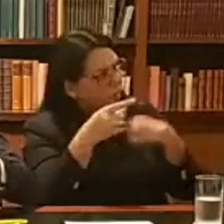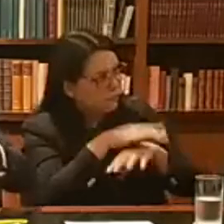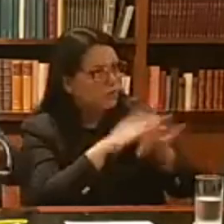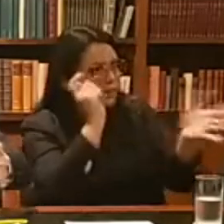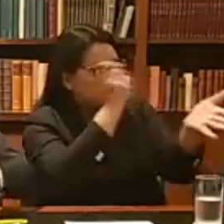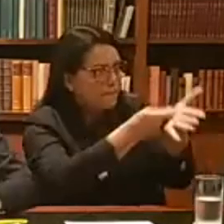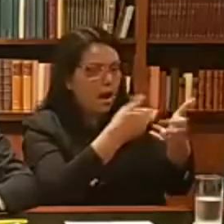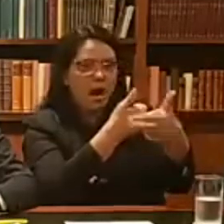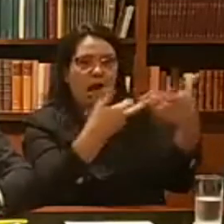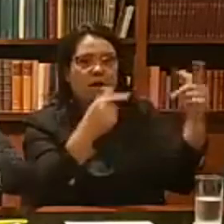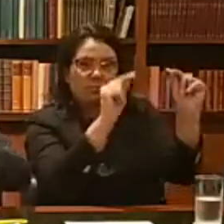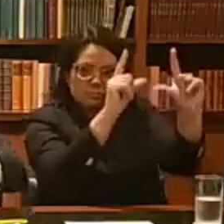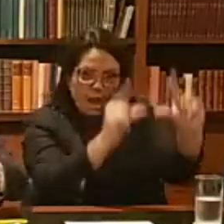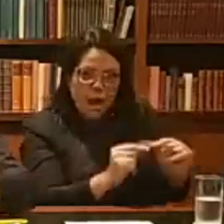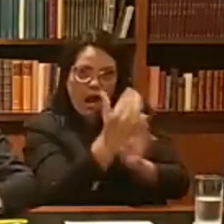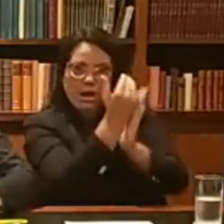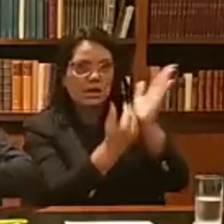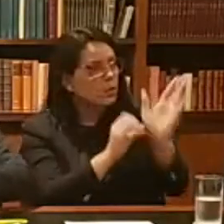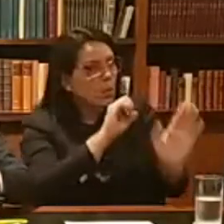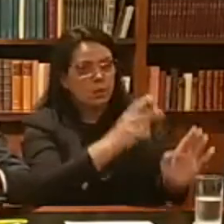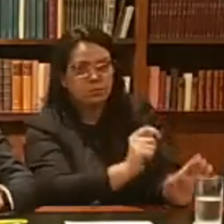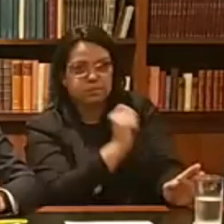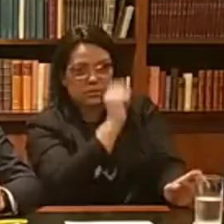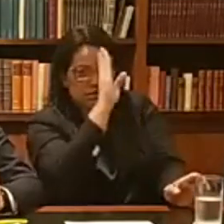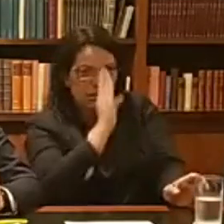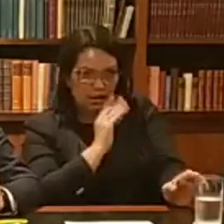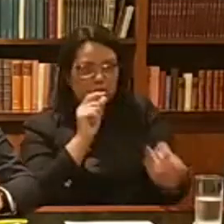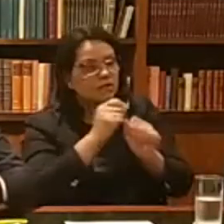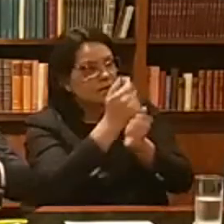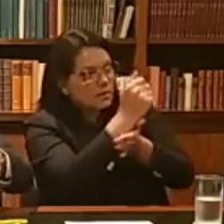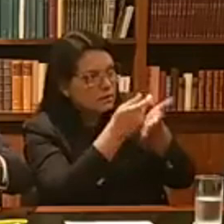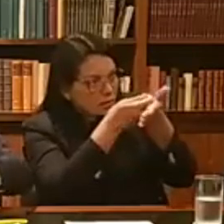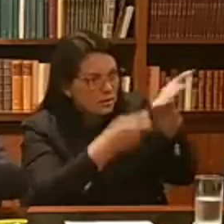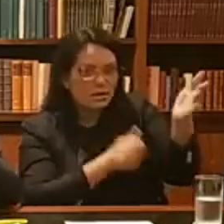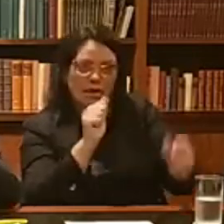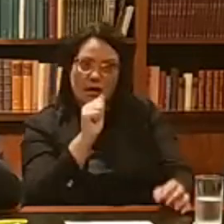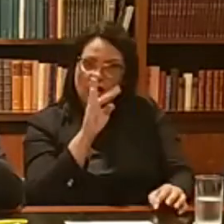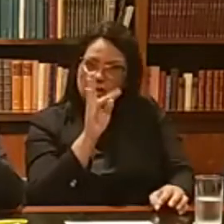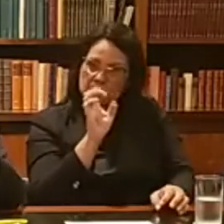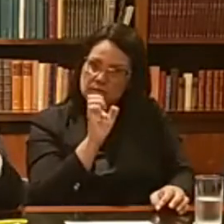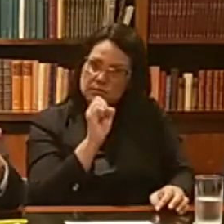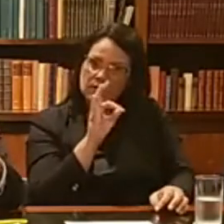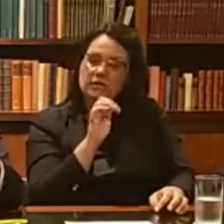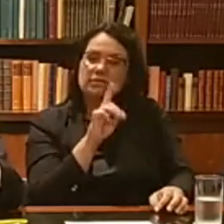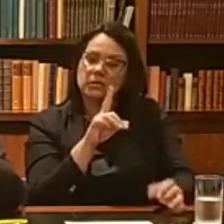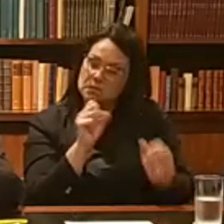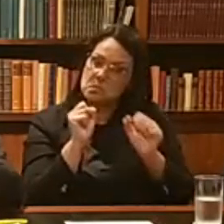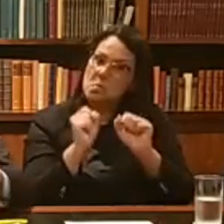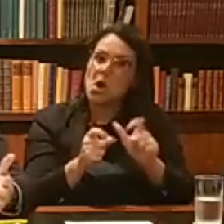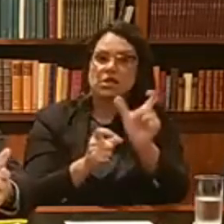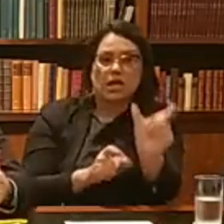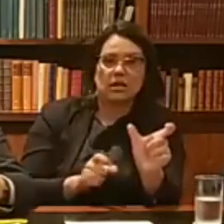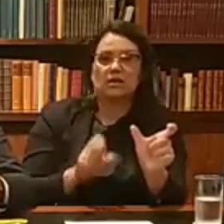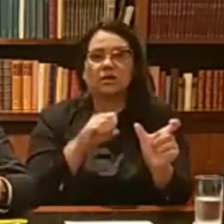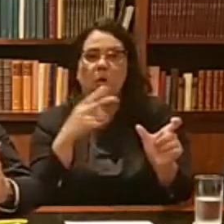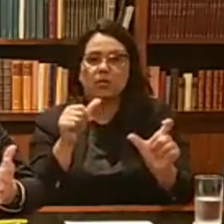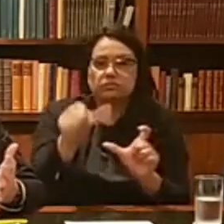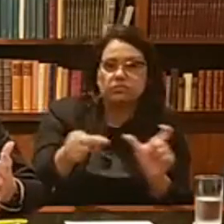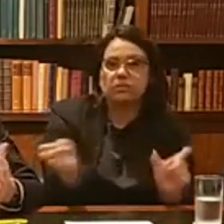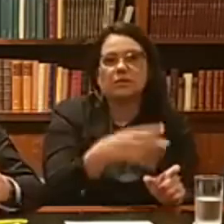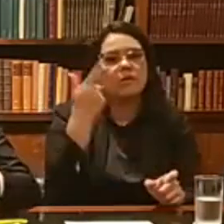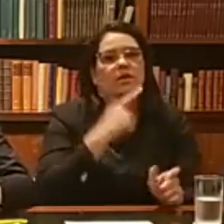ele, faz um preço barato ou não cobra nada e faz um atestado médico e você poderia tirar sua carteira ou renová-la e